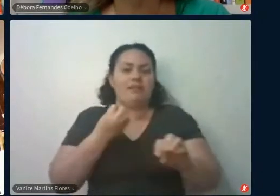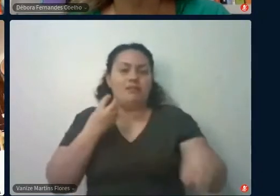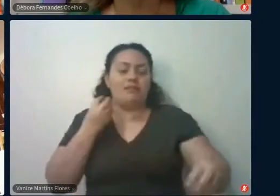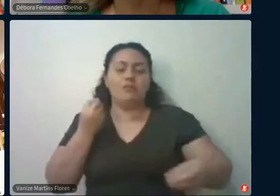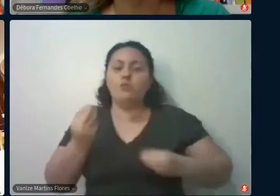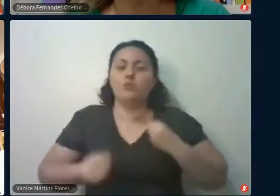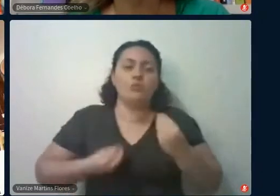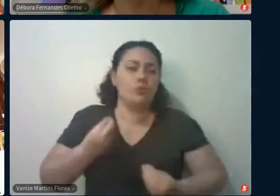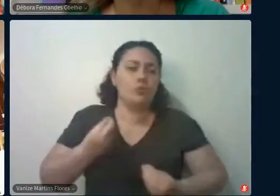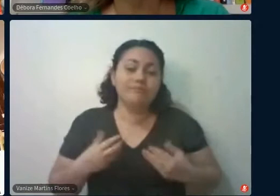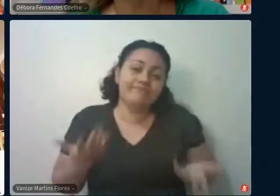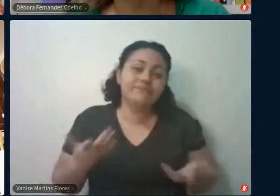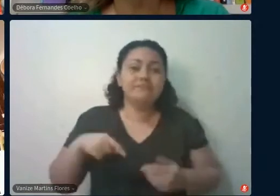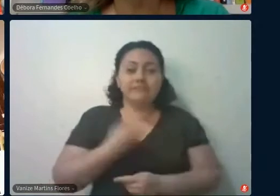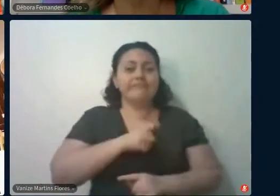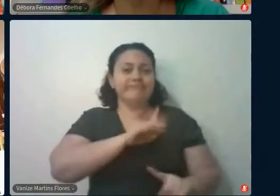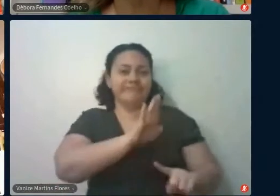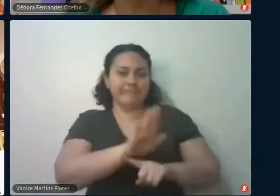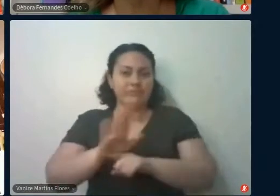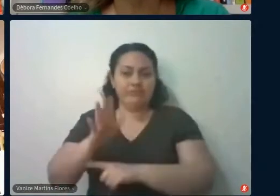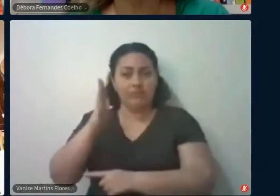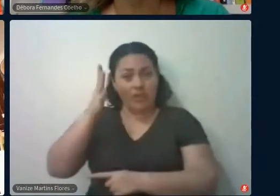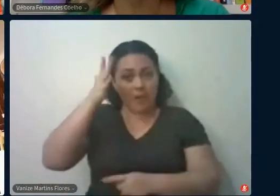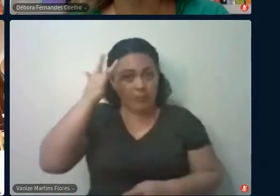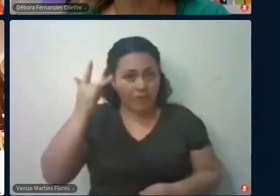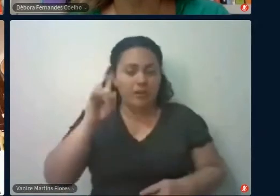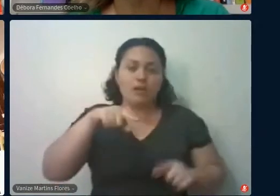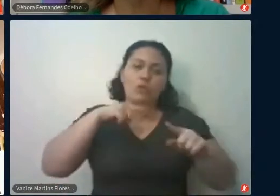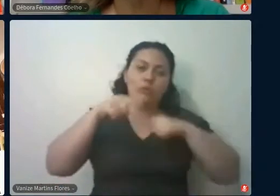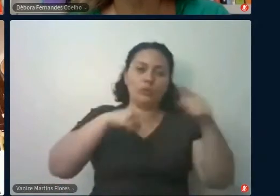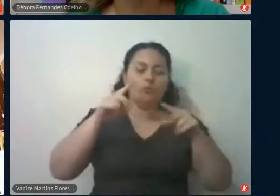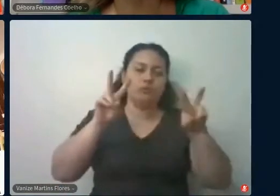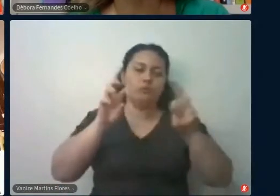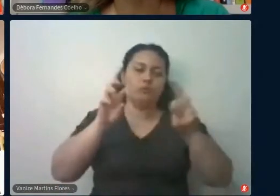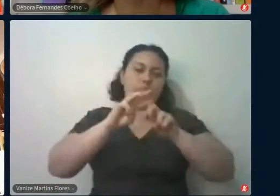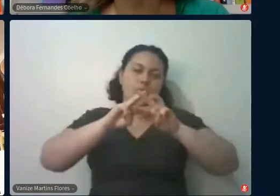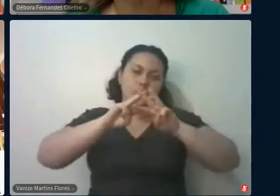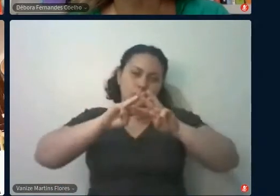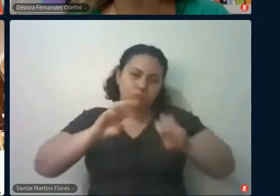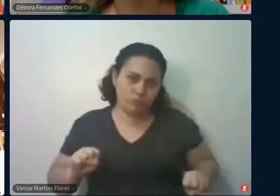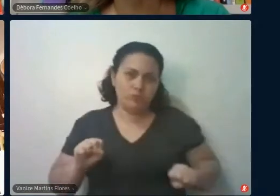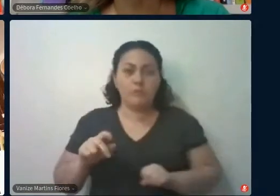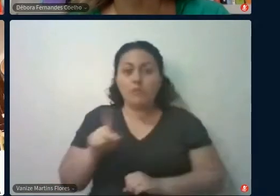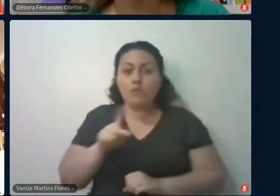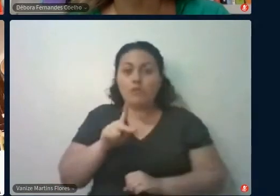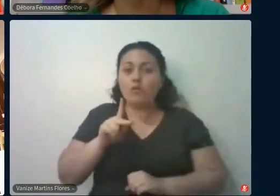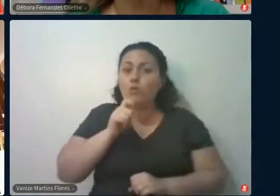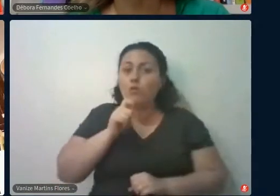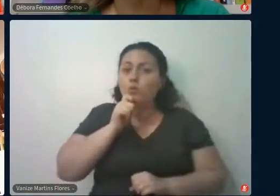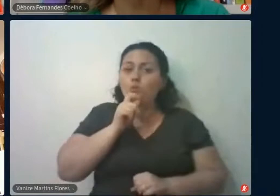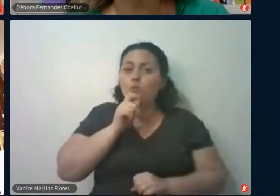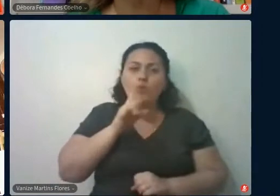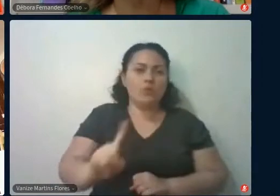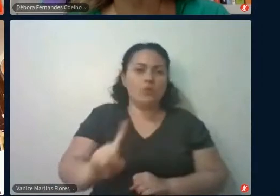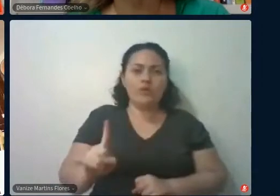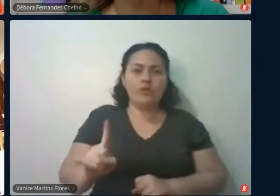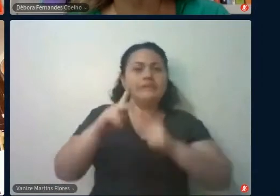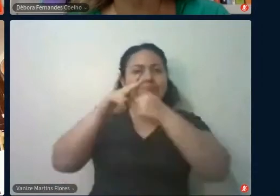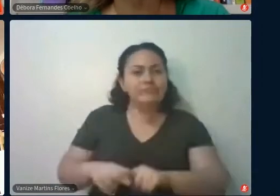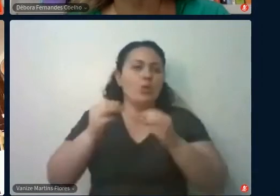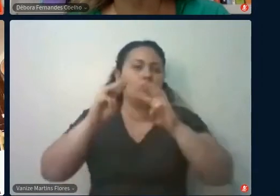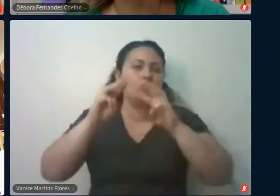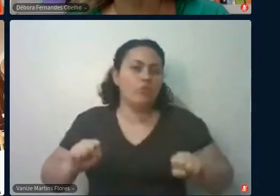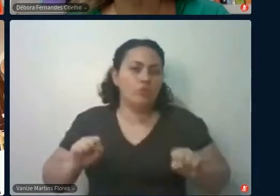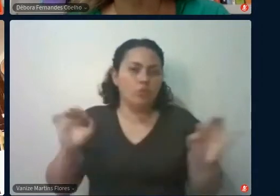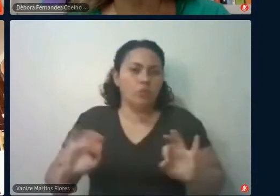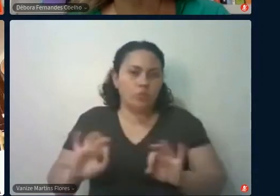a gente vem assessorando. Amanhã vão ser dúvidas sobre o Moodle, para aqueles professores que não conhecem ainda as ferramentas todas do Moodle, e